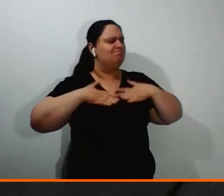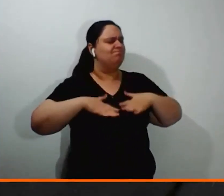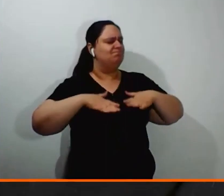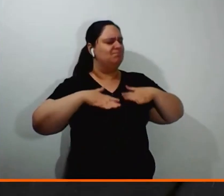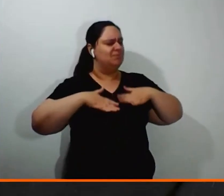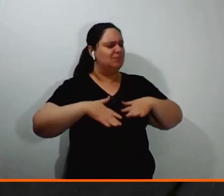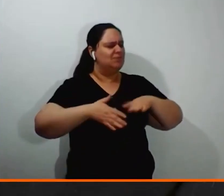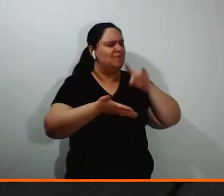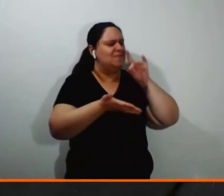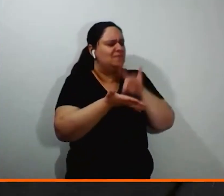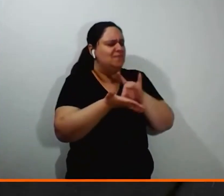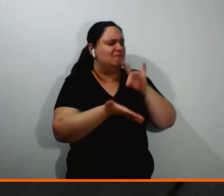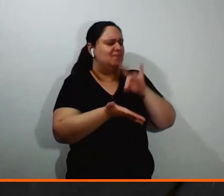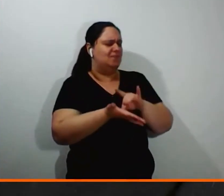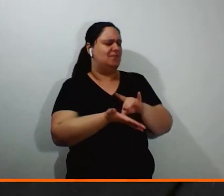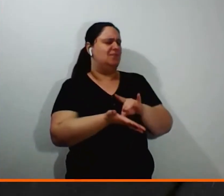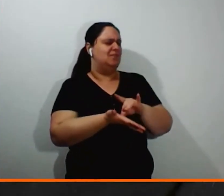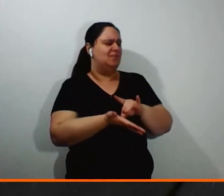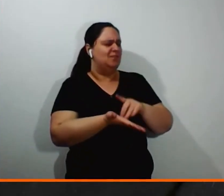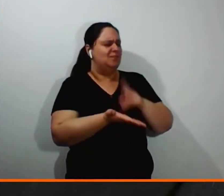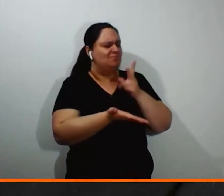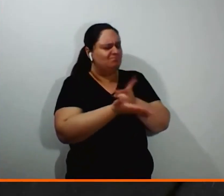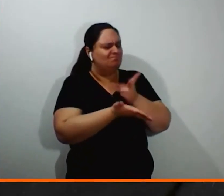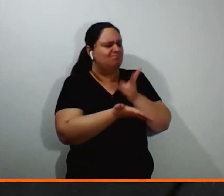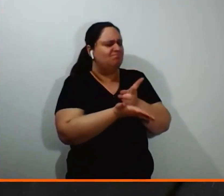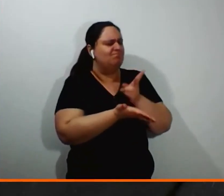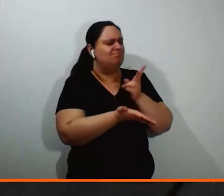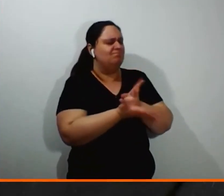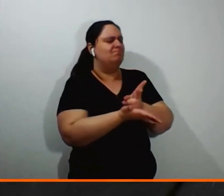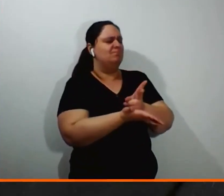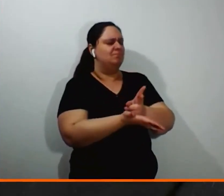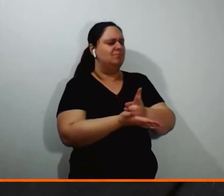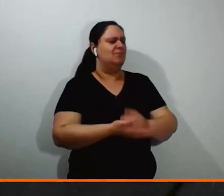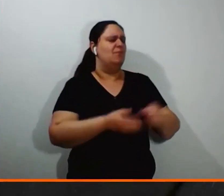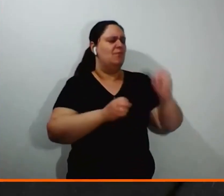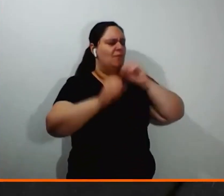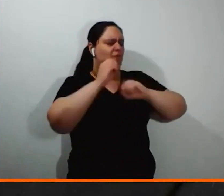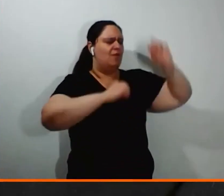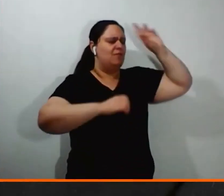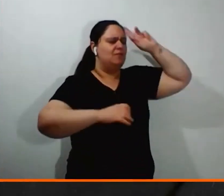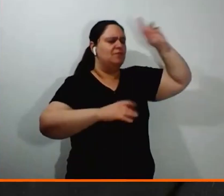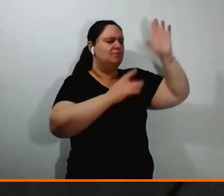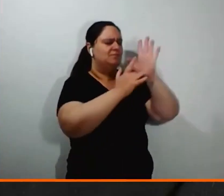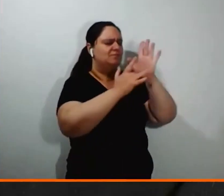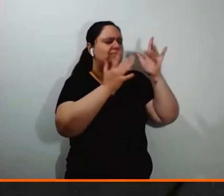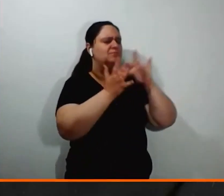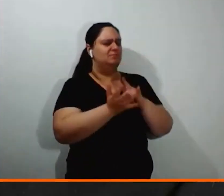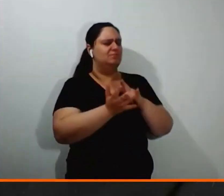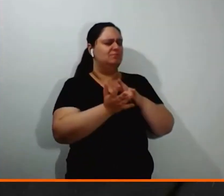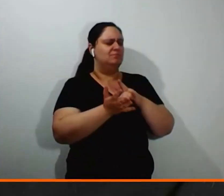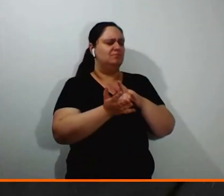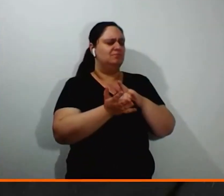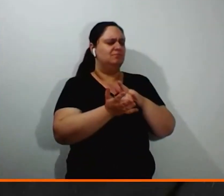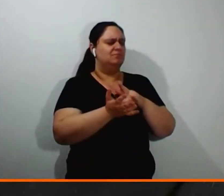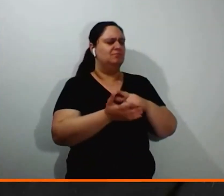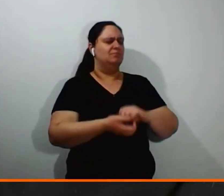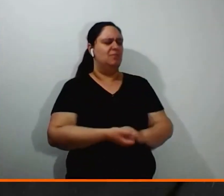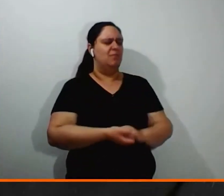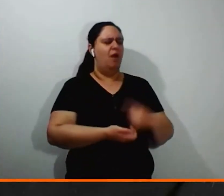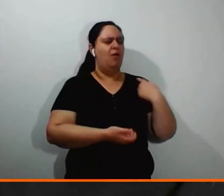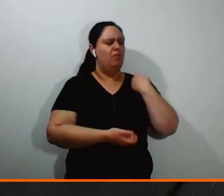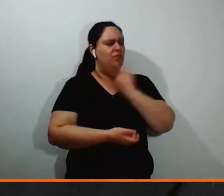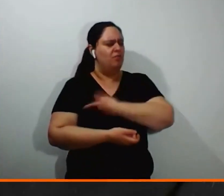definitivo e permanente. Ó Senhor Jesus, faz nós parte desse exército